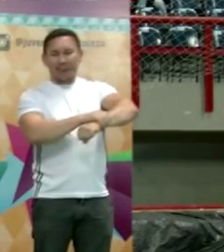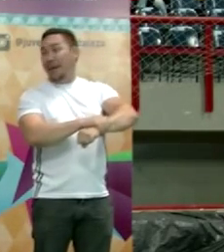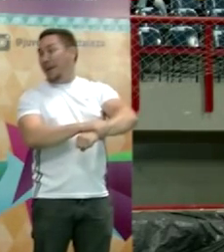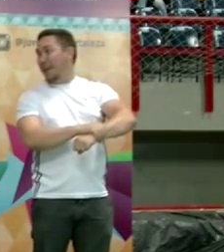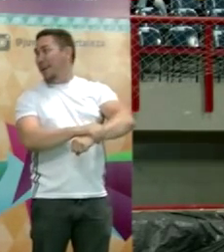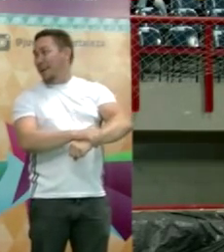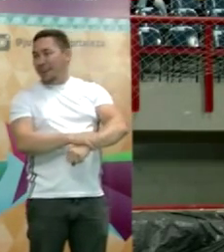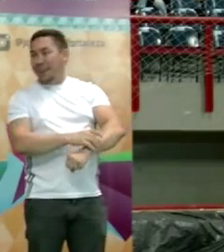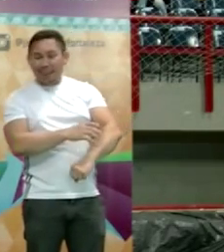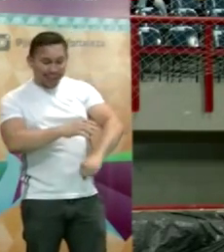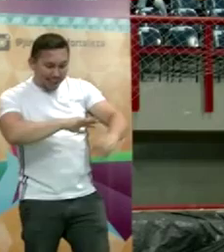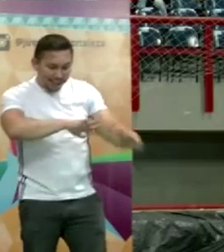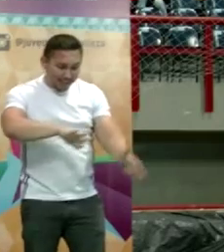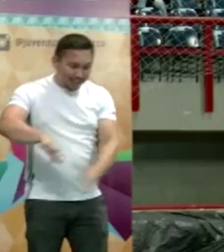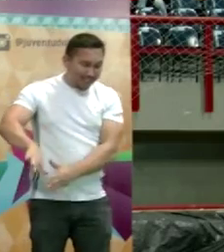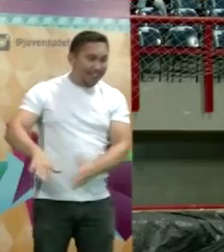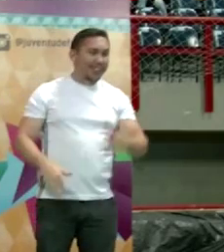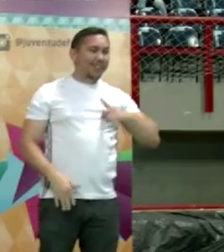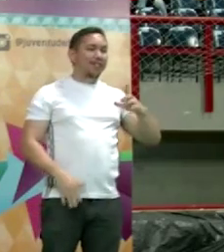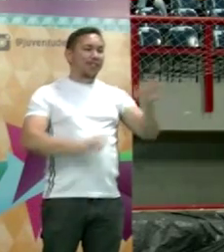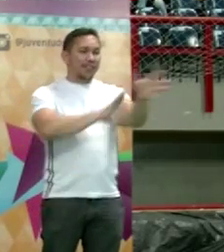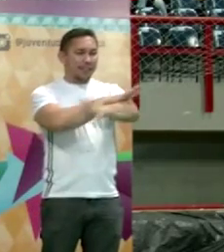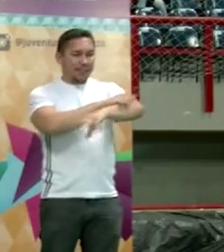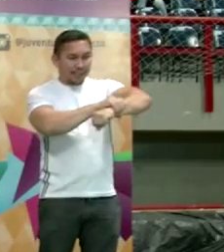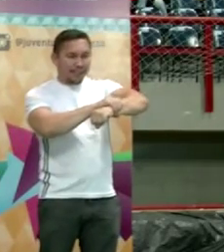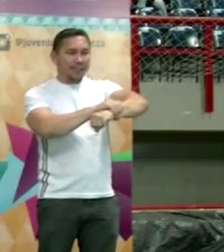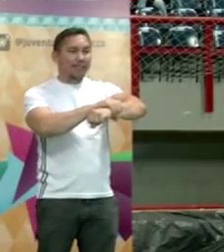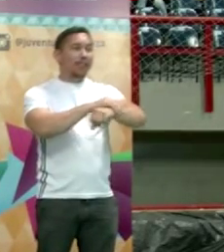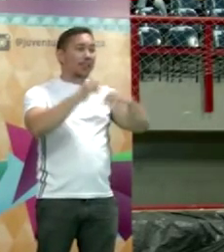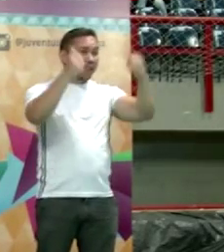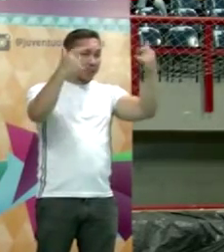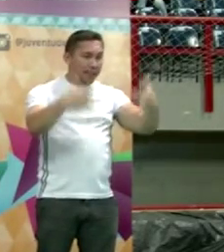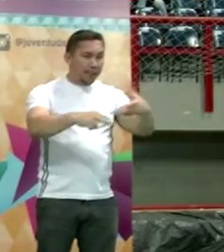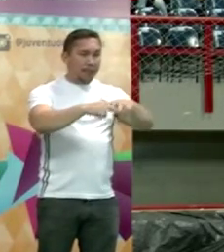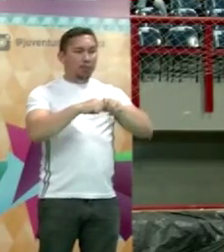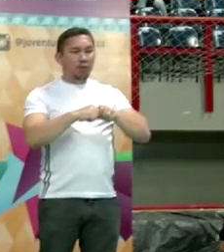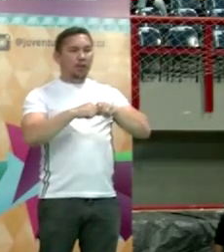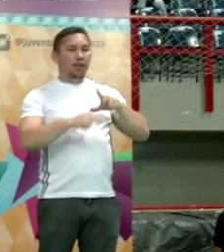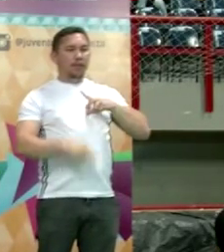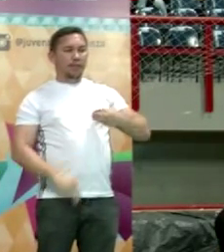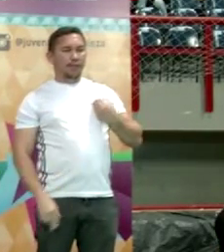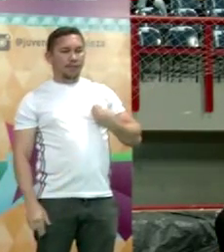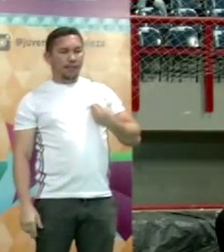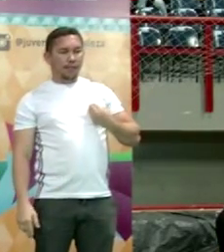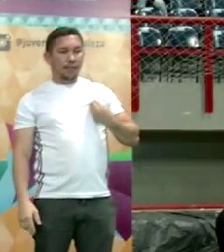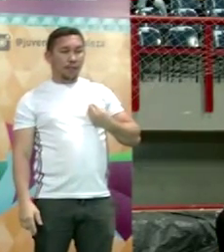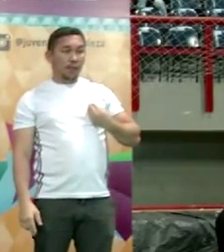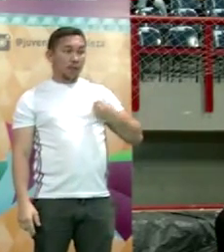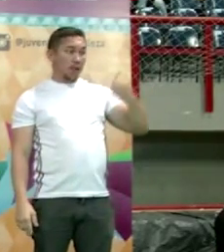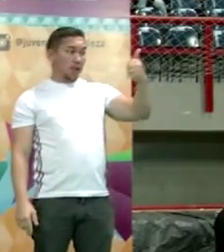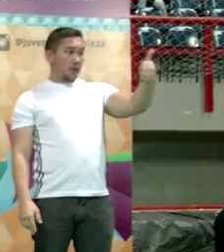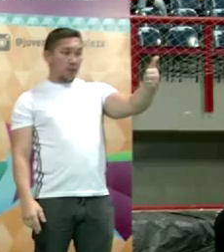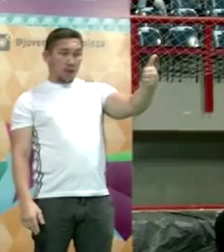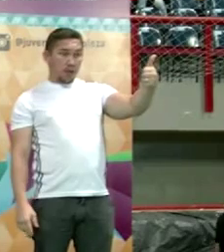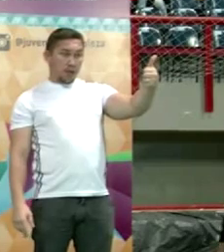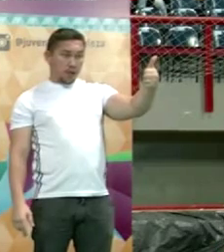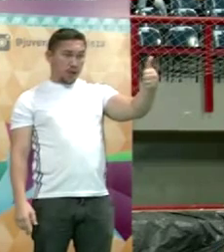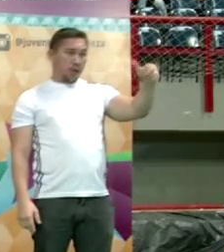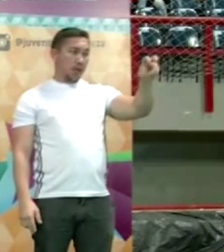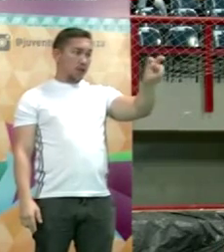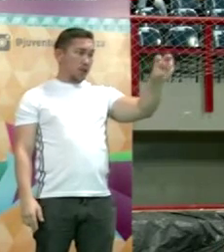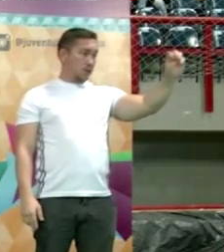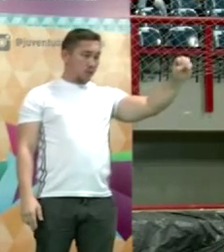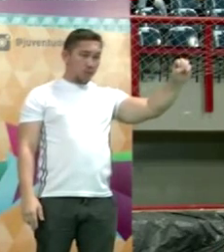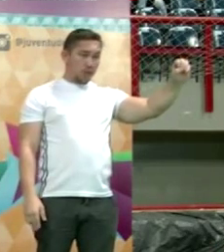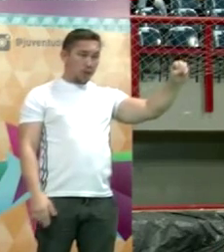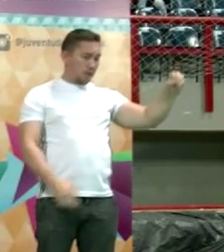é assim? É, mandioca. Mandioca. Então, a pessoa tinha 150 alqueires